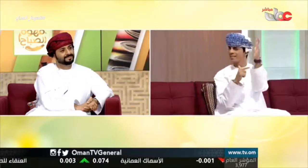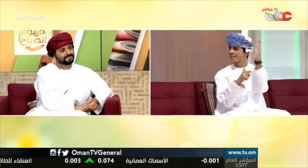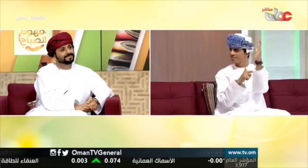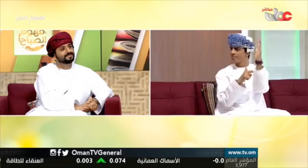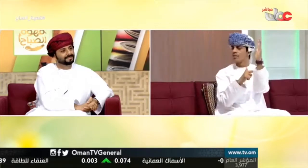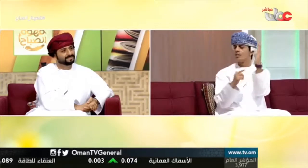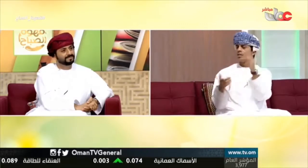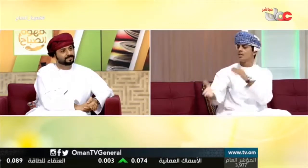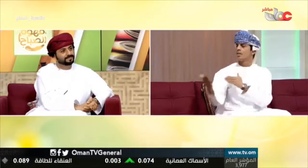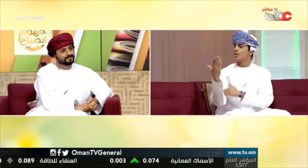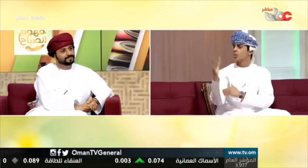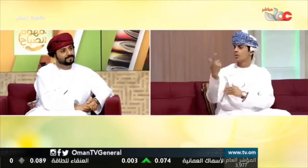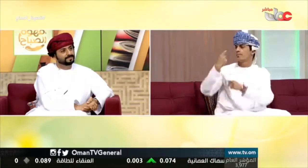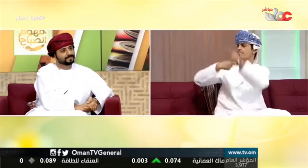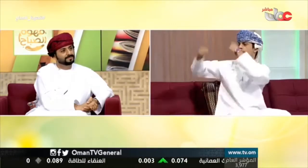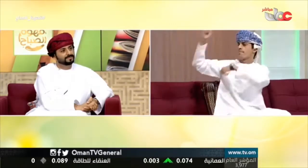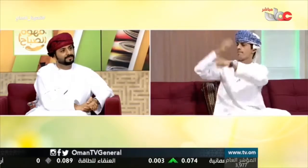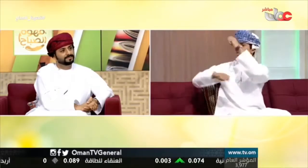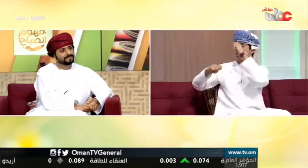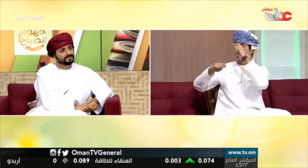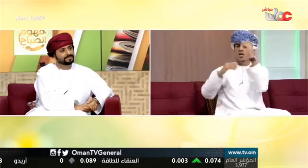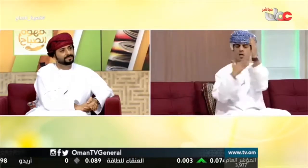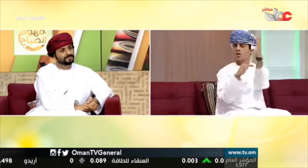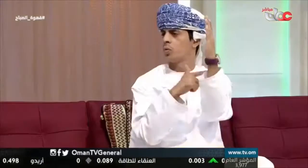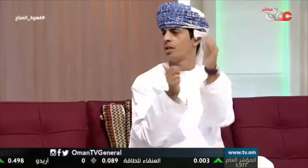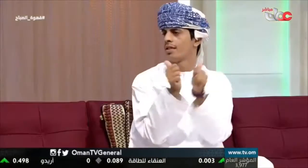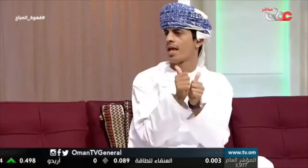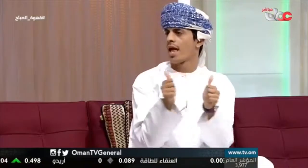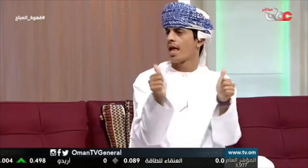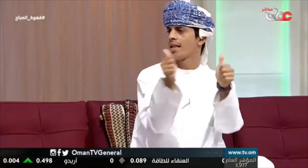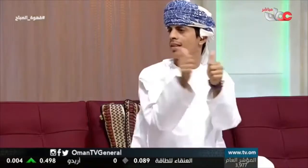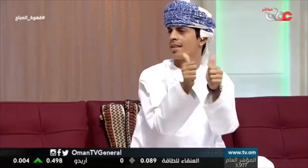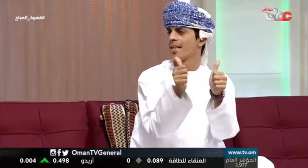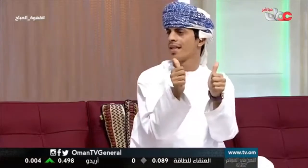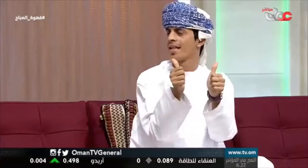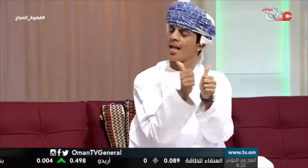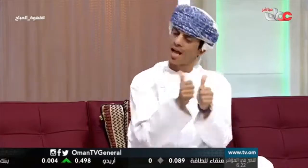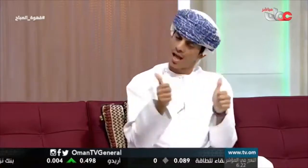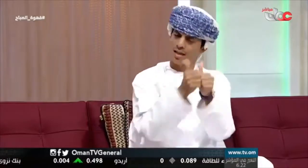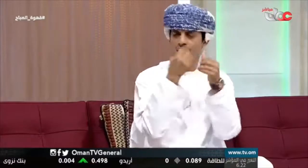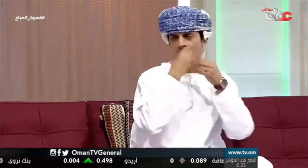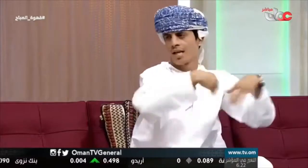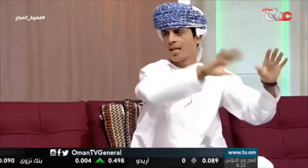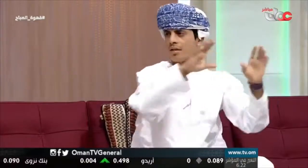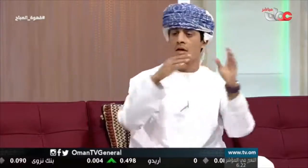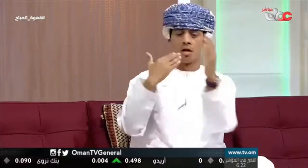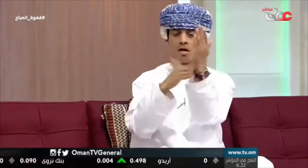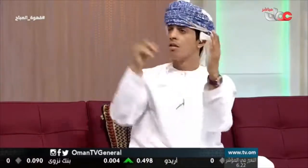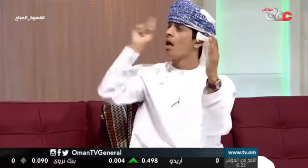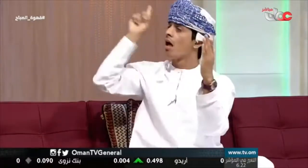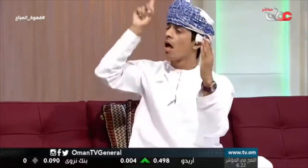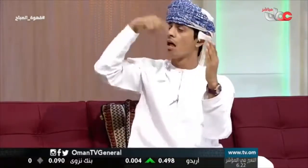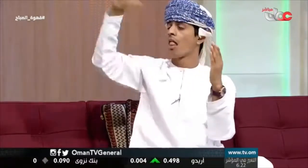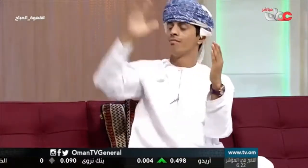النحل العسل النحل طبعا للبيع، والنصف الآخر يكون للأسرة، هذا النصف